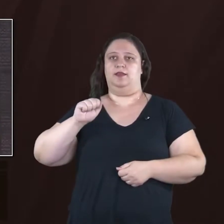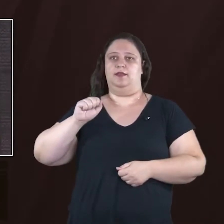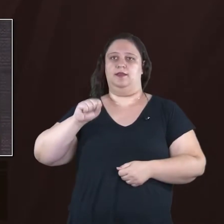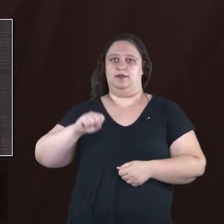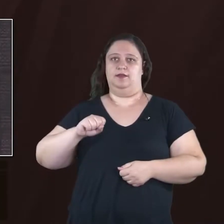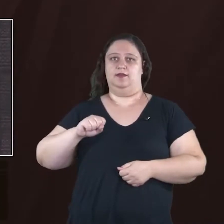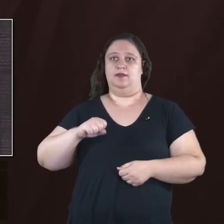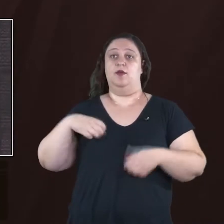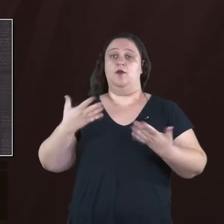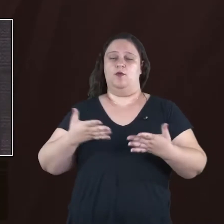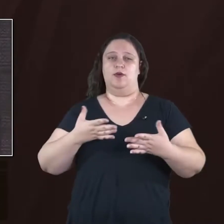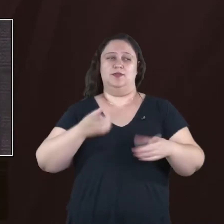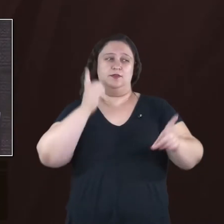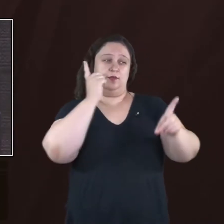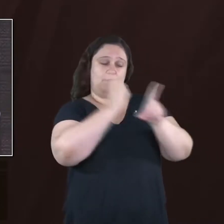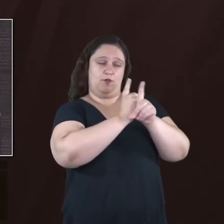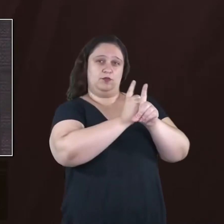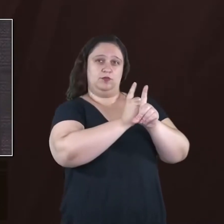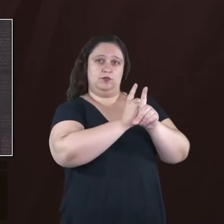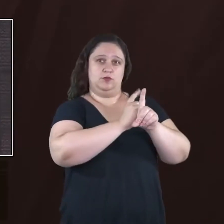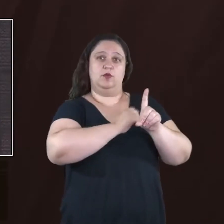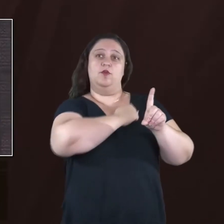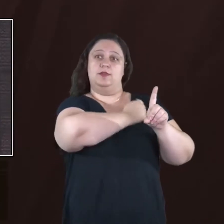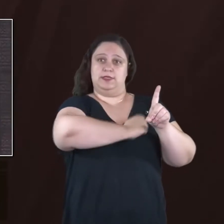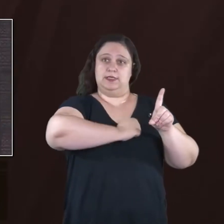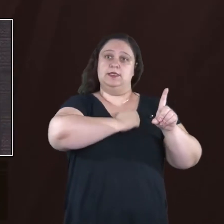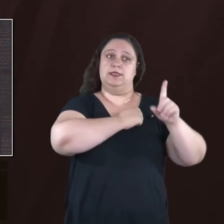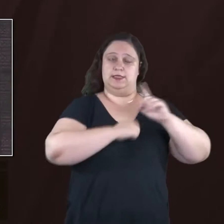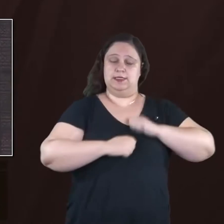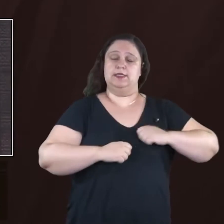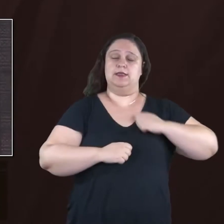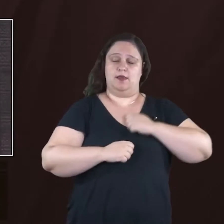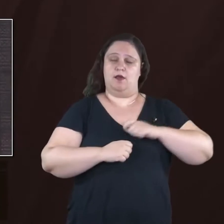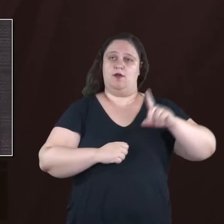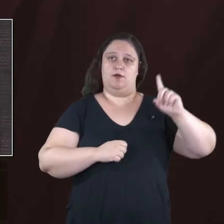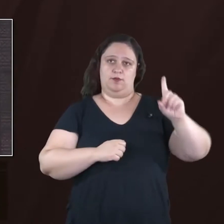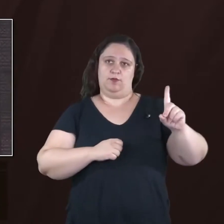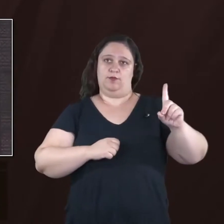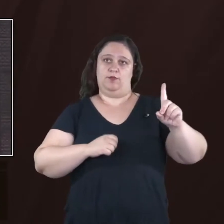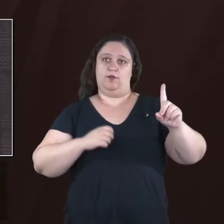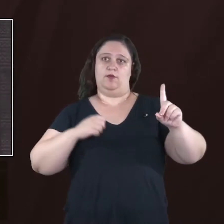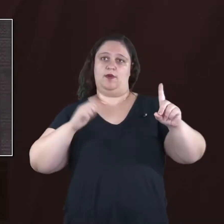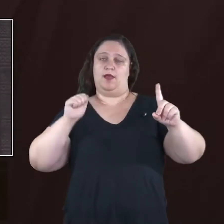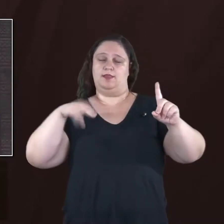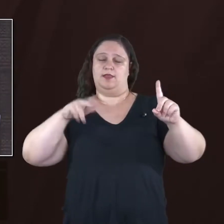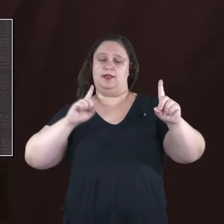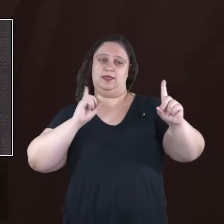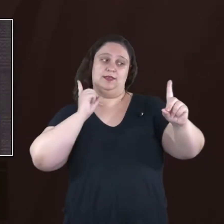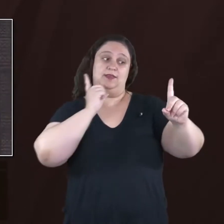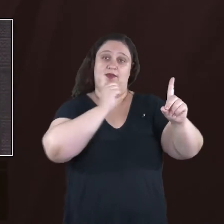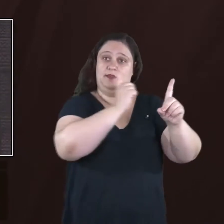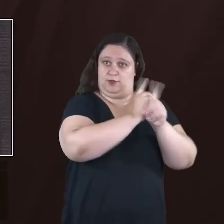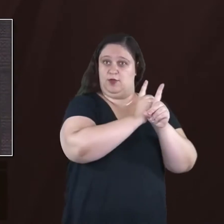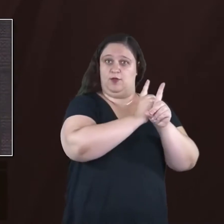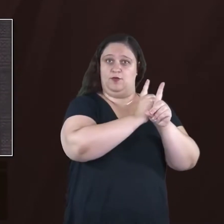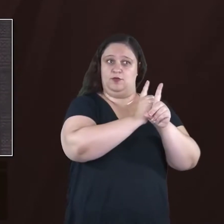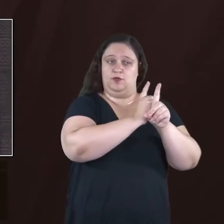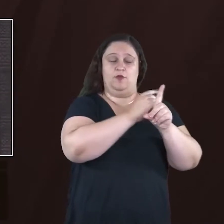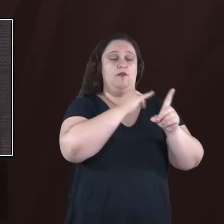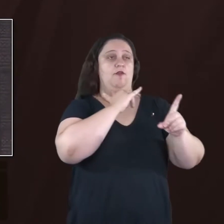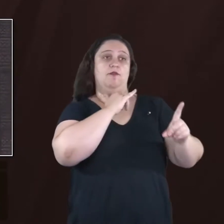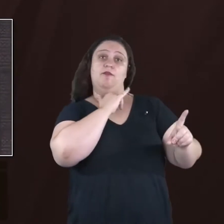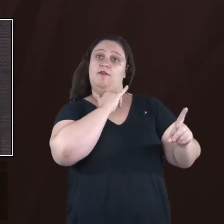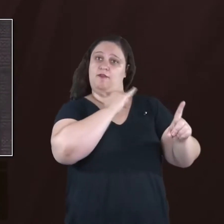com Saulo, lhe disse essa palavra, tá? O Deus de nossos pais de antemão te